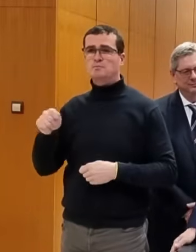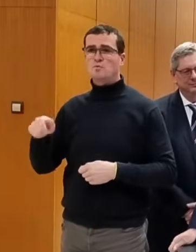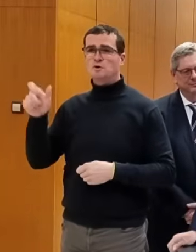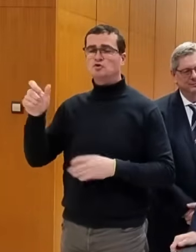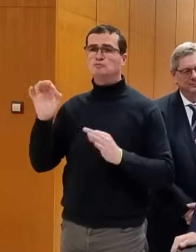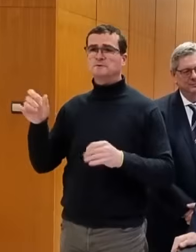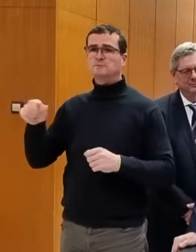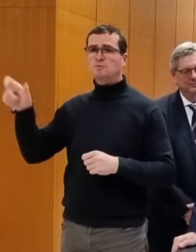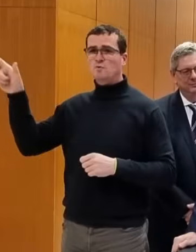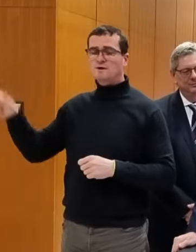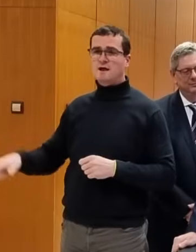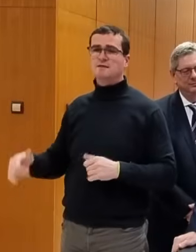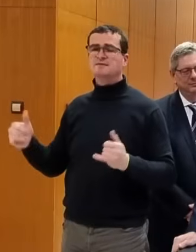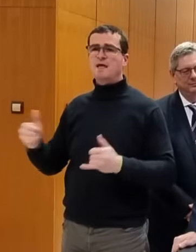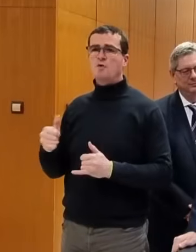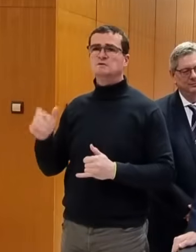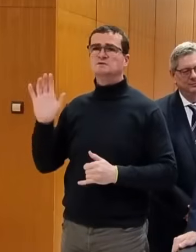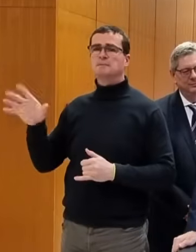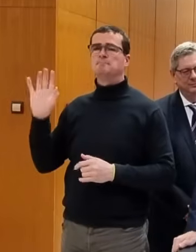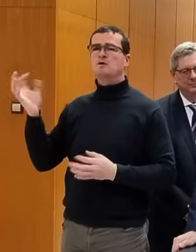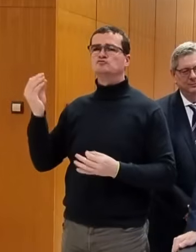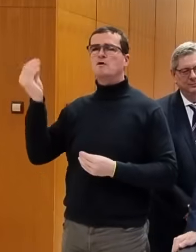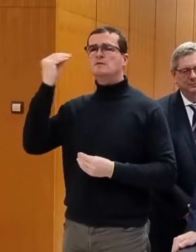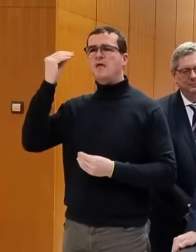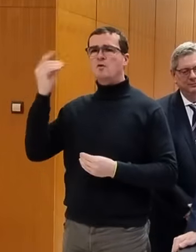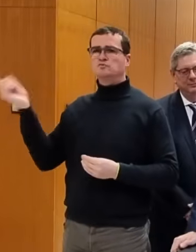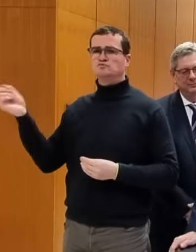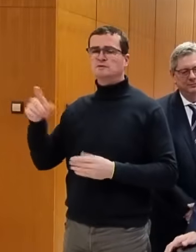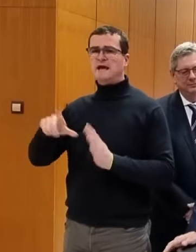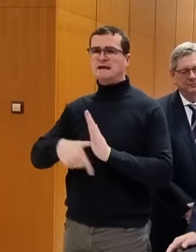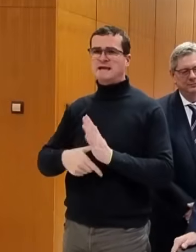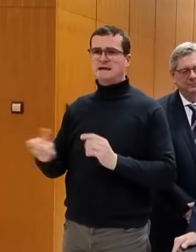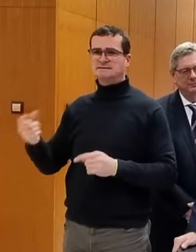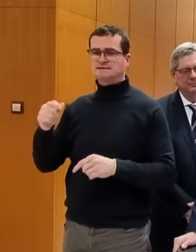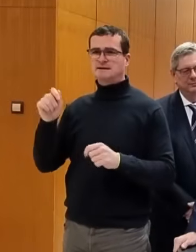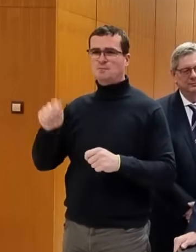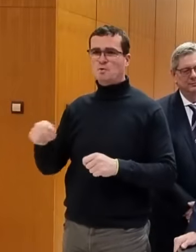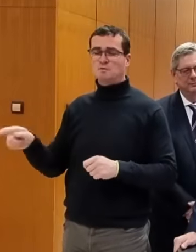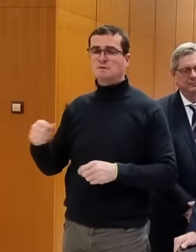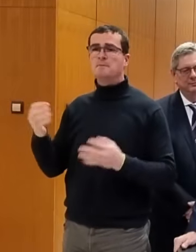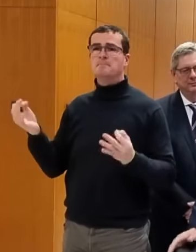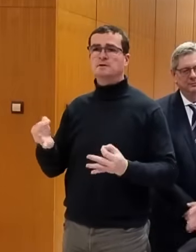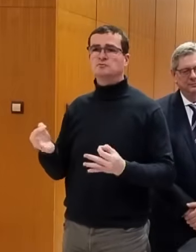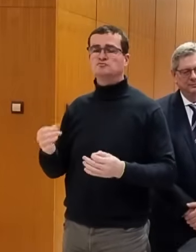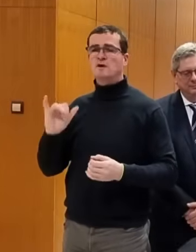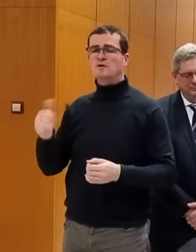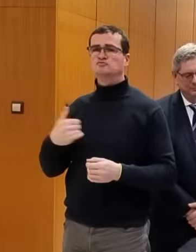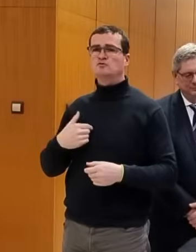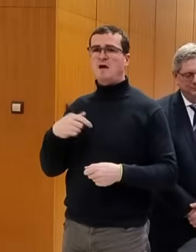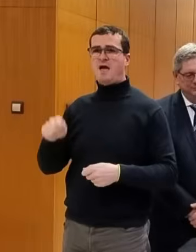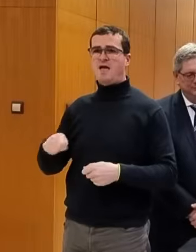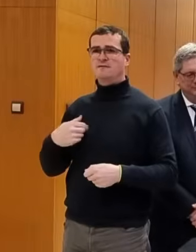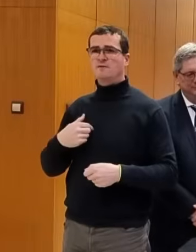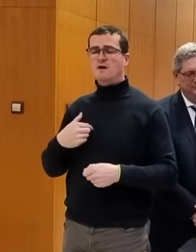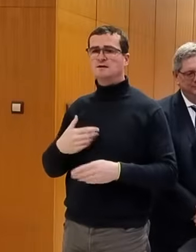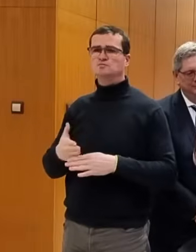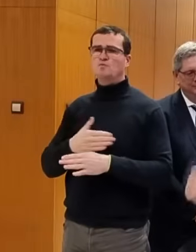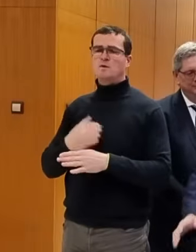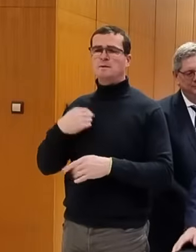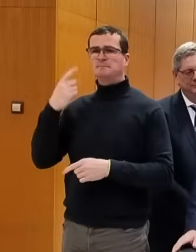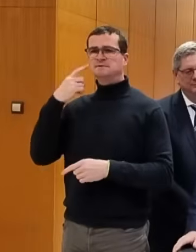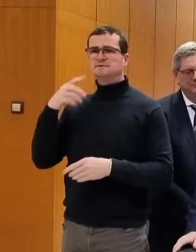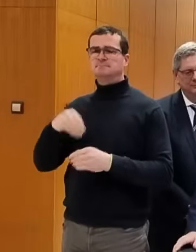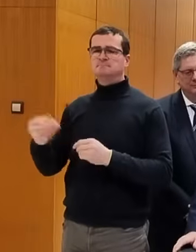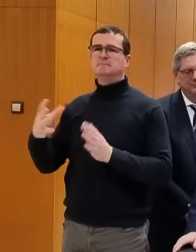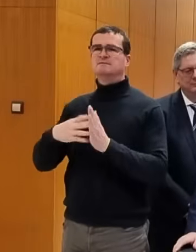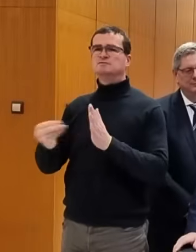prokuratúry, špeciálne prokuratúry sa naozaj majú čo naučiť na krajských prokuratúrach. Pretože ešte ako advokát, skôr si myslím, že mohli pri